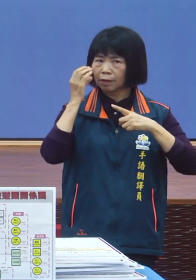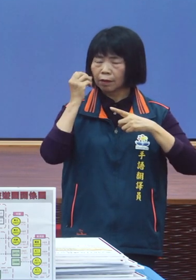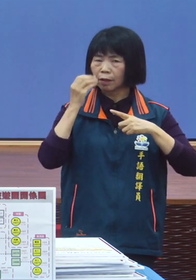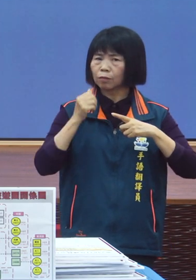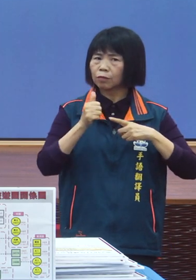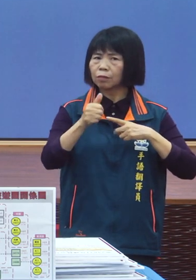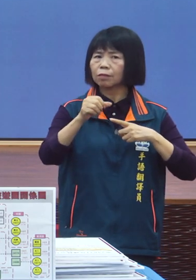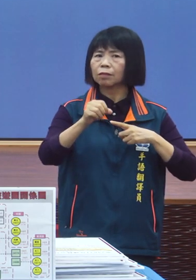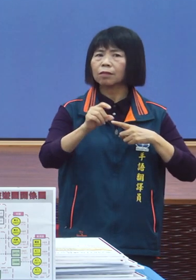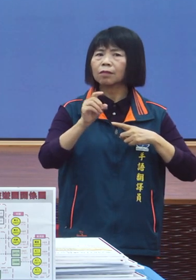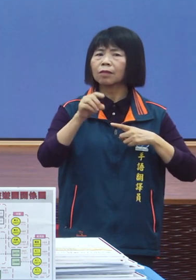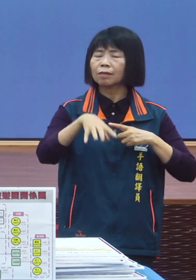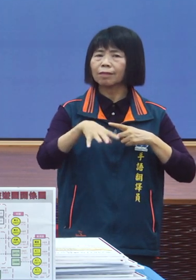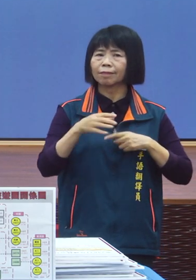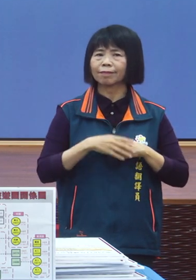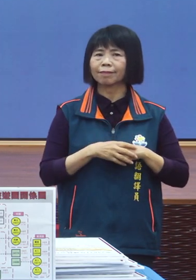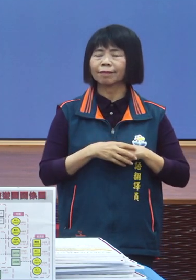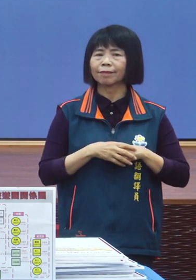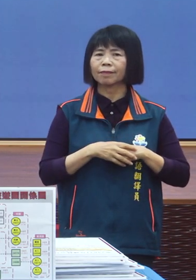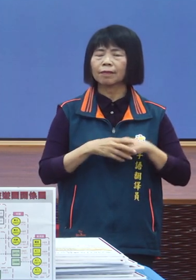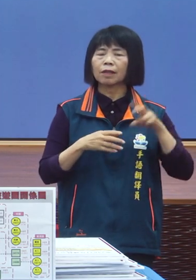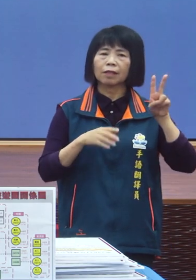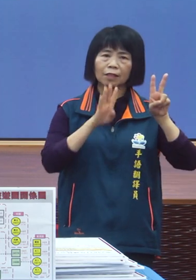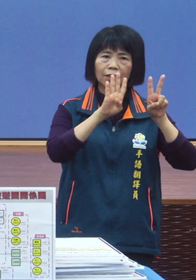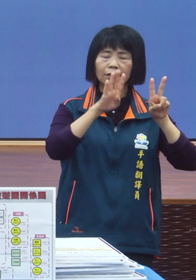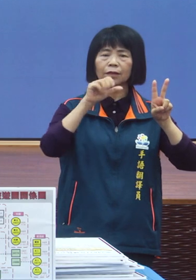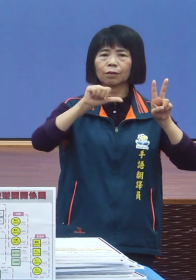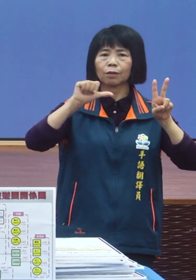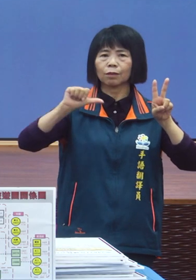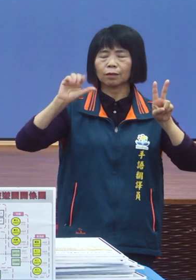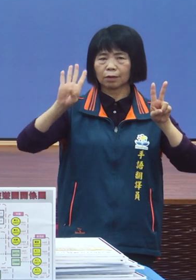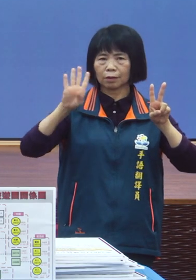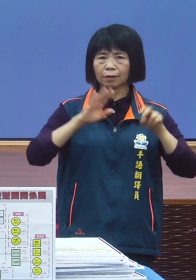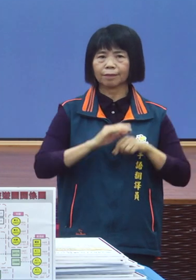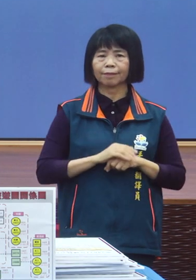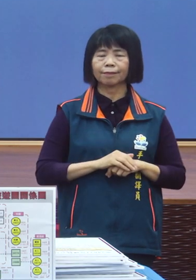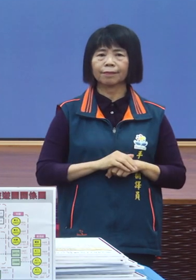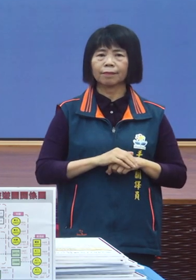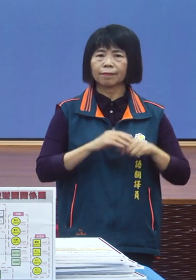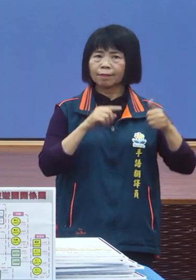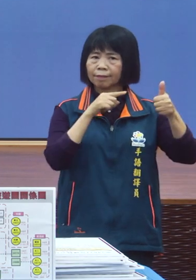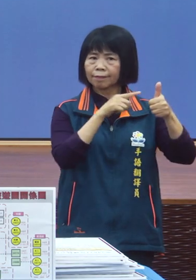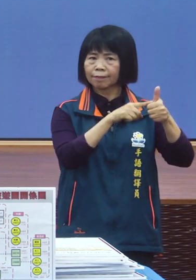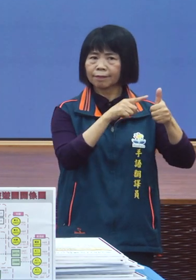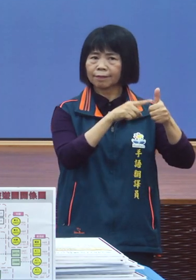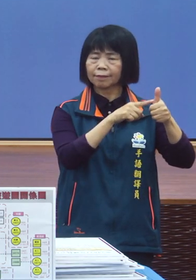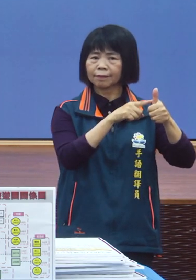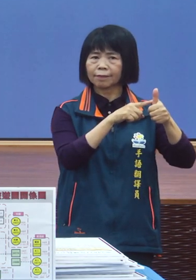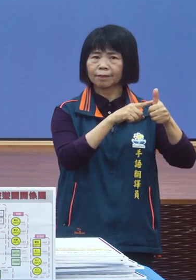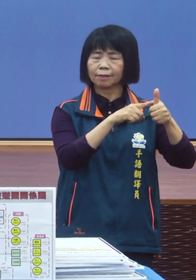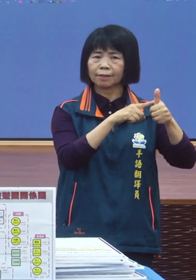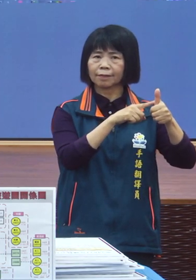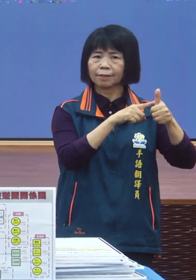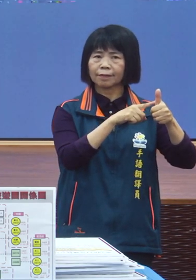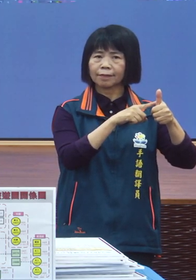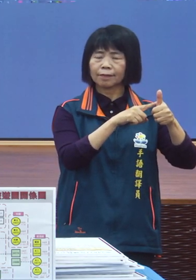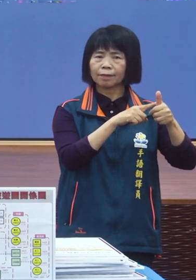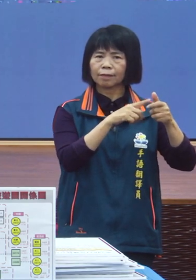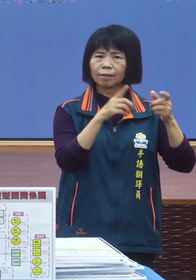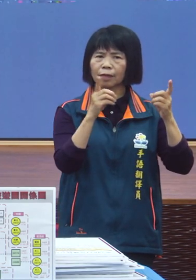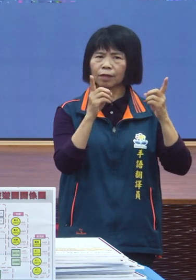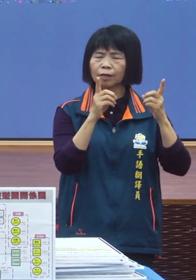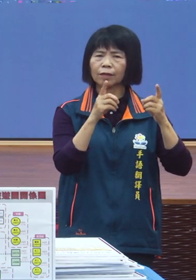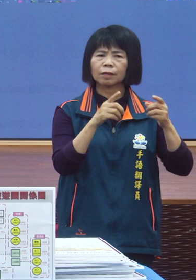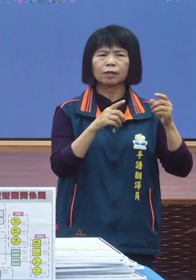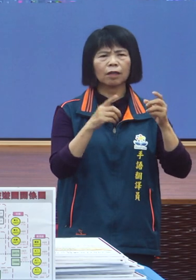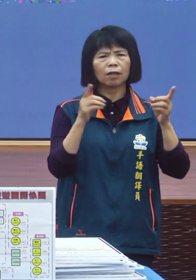是外县市的确诊个案是24554，那他是他是接触史这个，